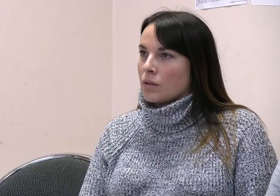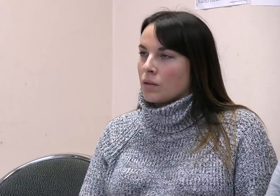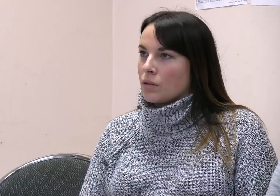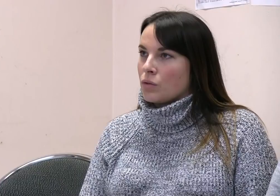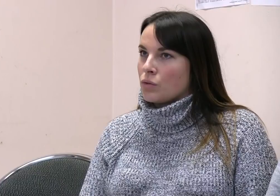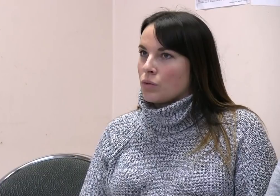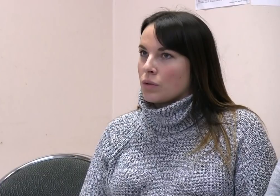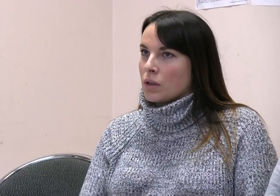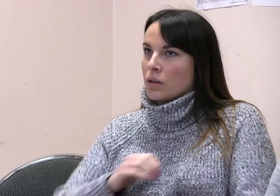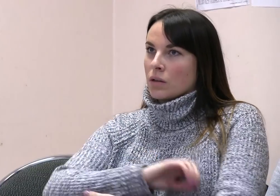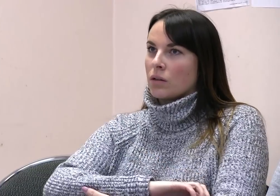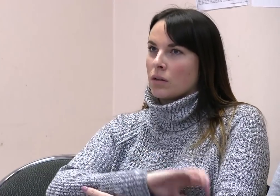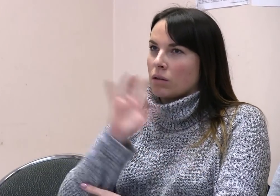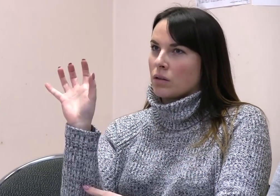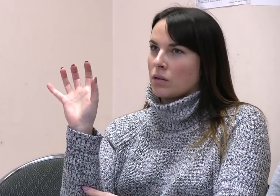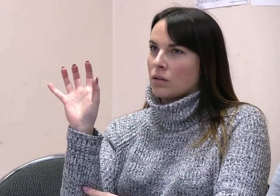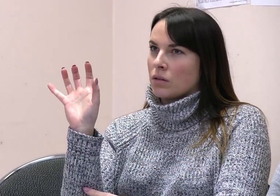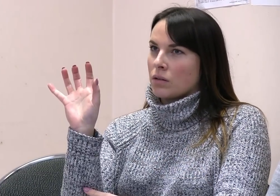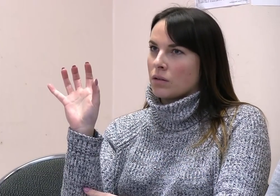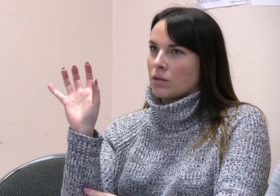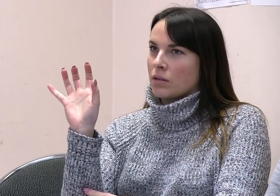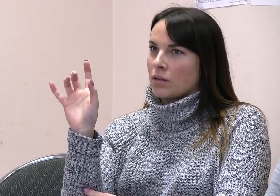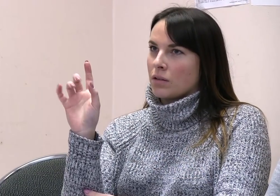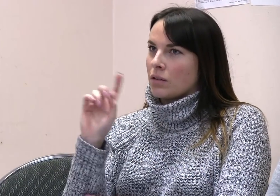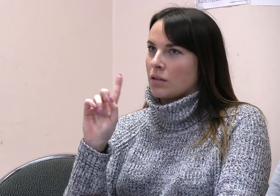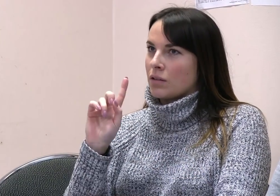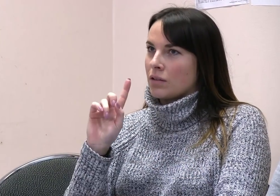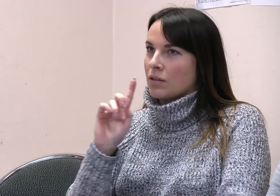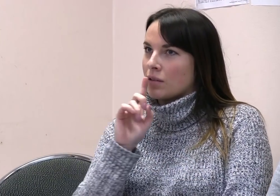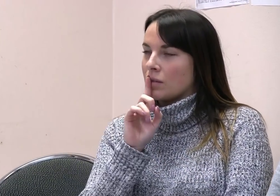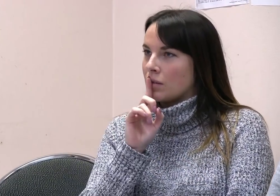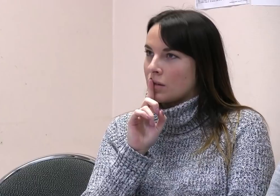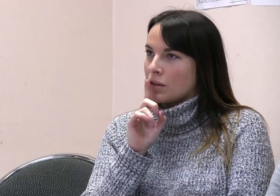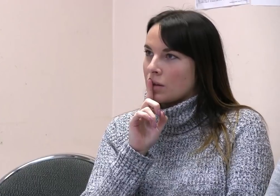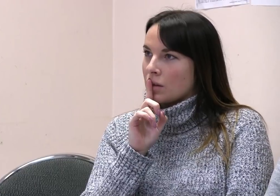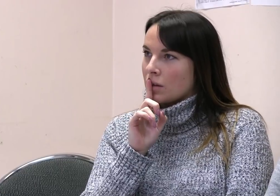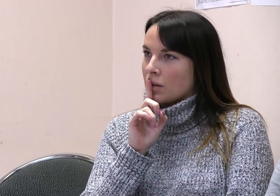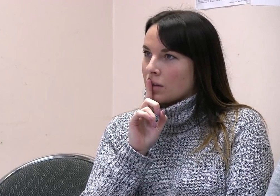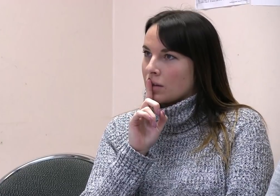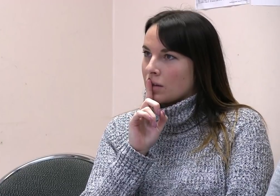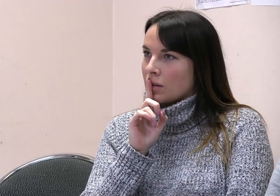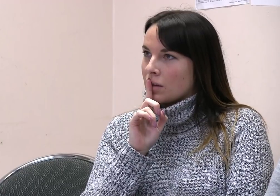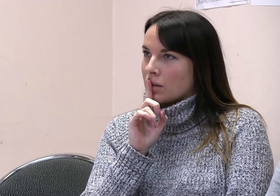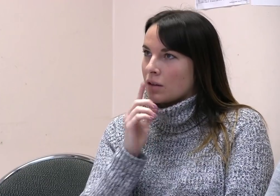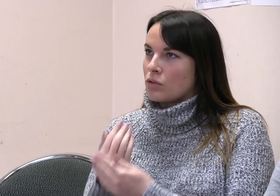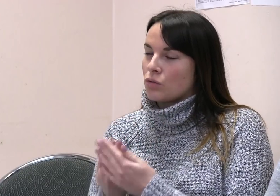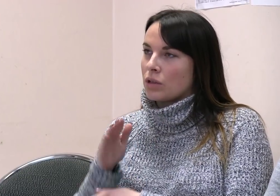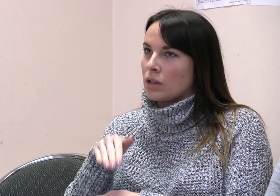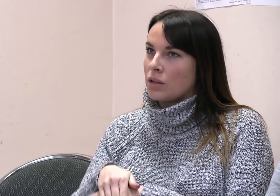Donc j'ai toujours voulu faire la langue des signes. C quelque chose qui m'a toujours intéressée. En fait, quand je voyais les personnes malentendantes en train de signer, ça m'intriguait